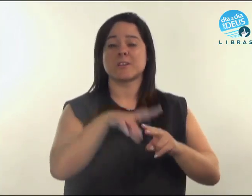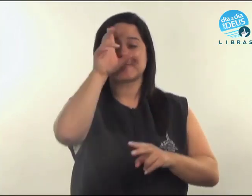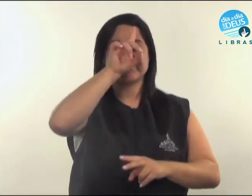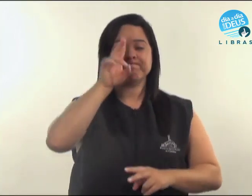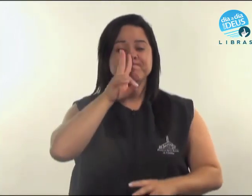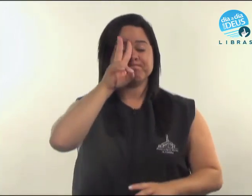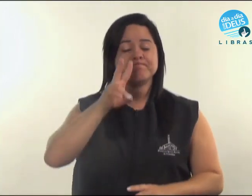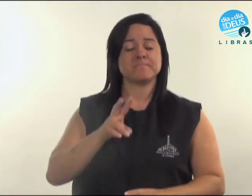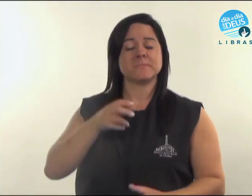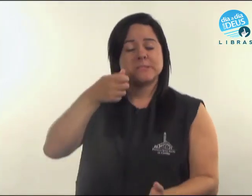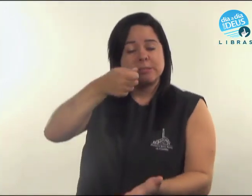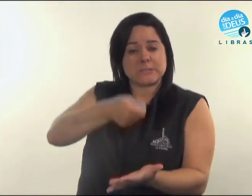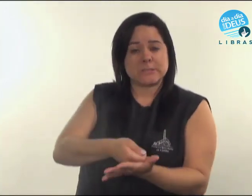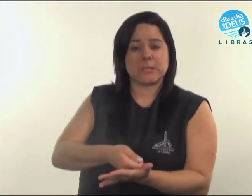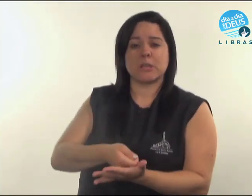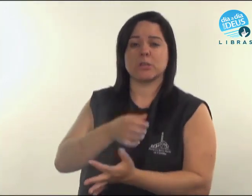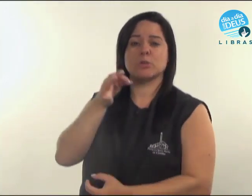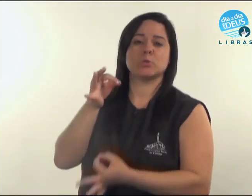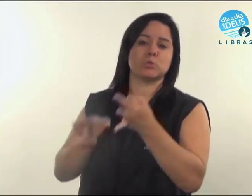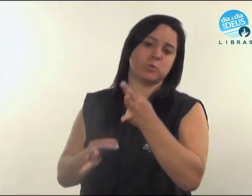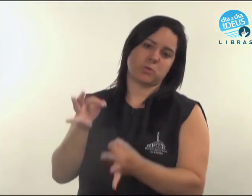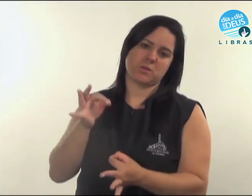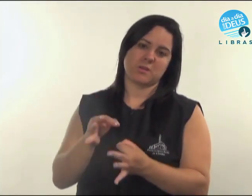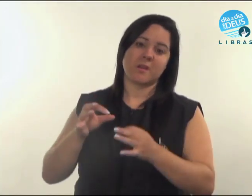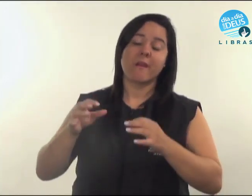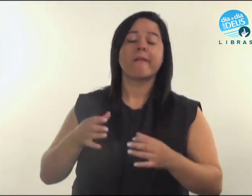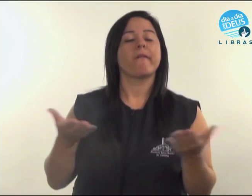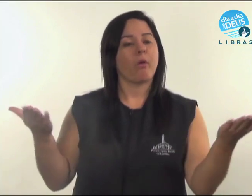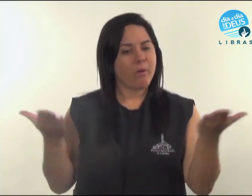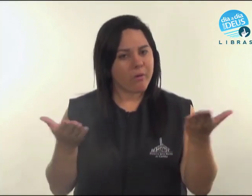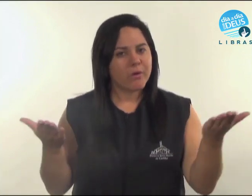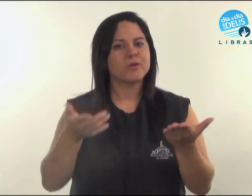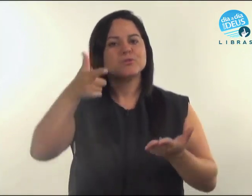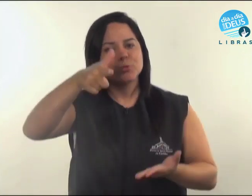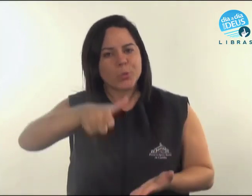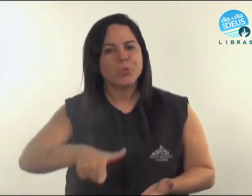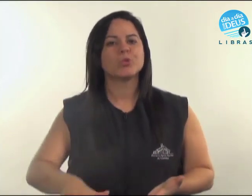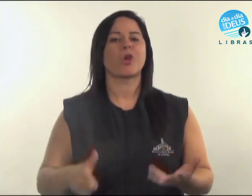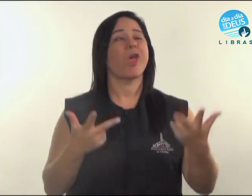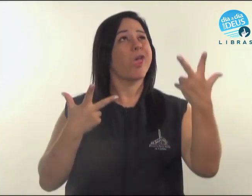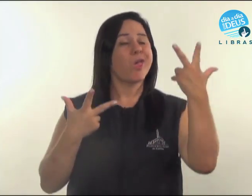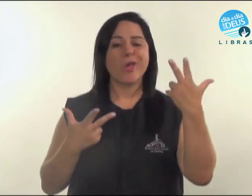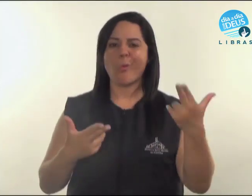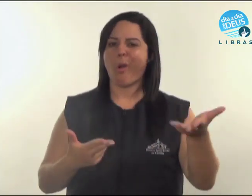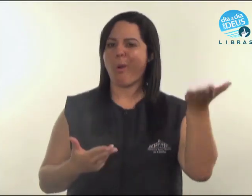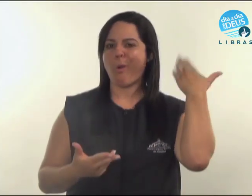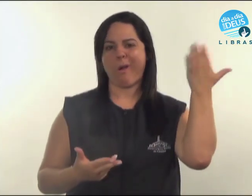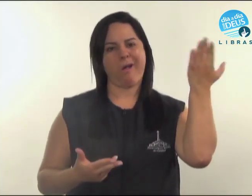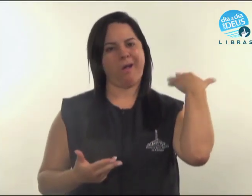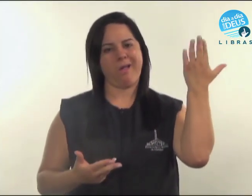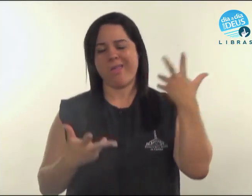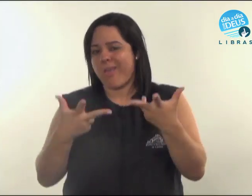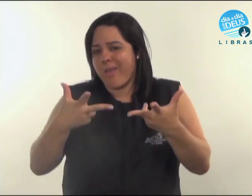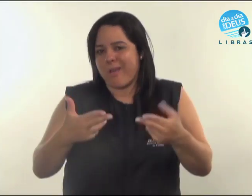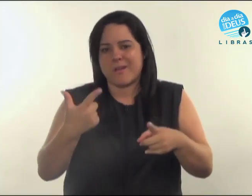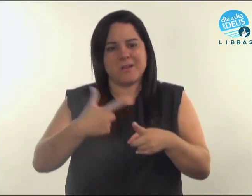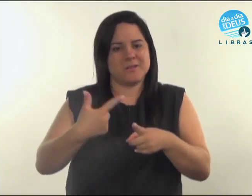veemente. Mas o juízo de Deus continua sobre a comunidade de fé hoje, pois o Espírito Santo não